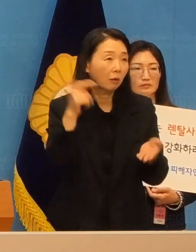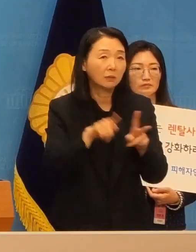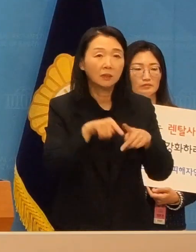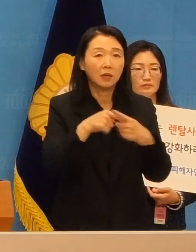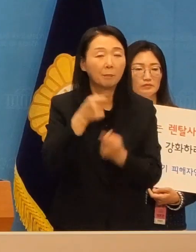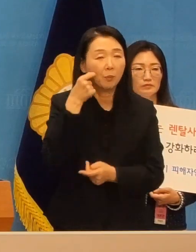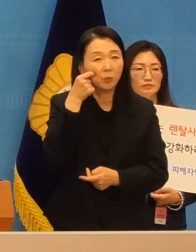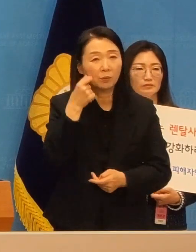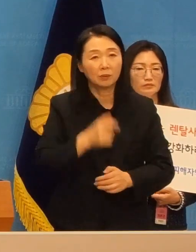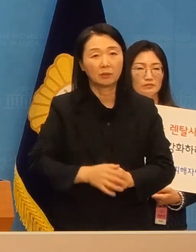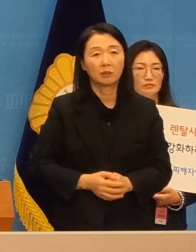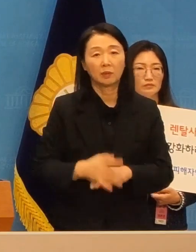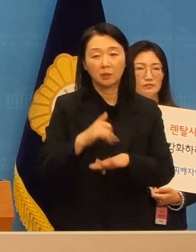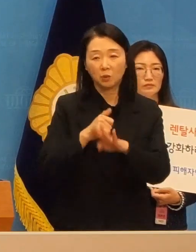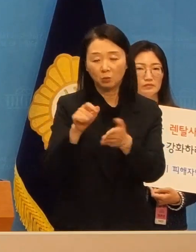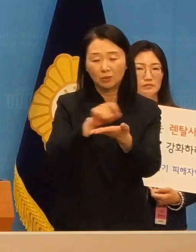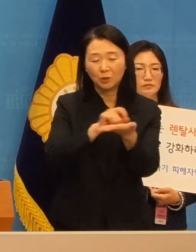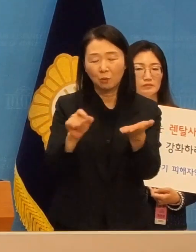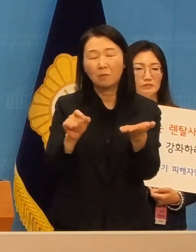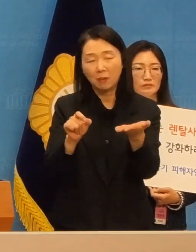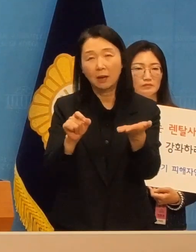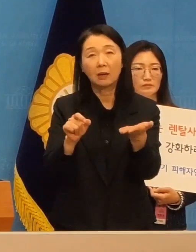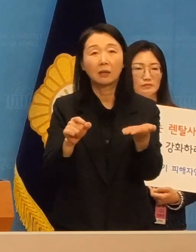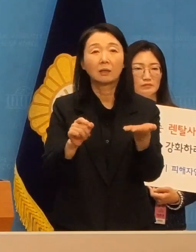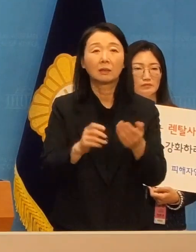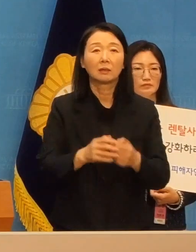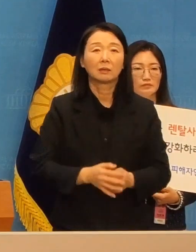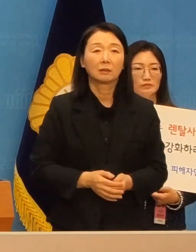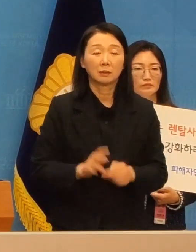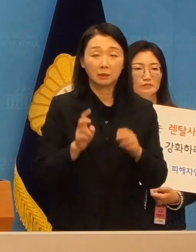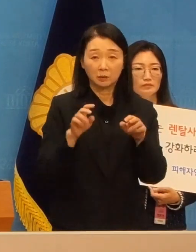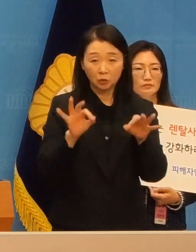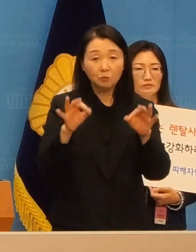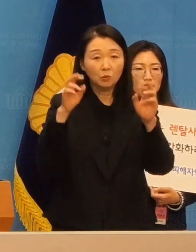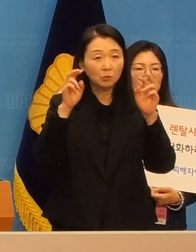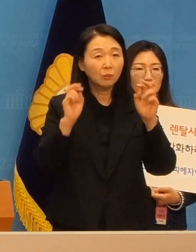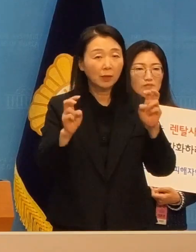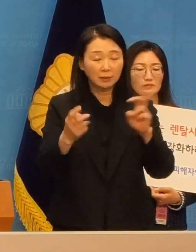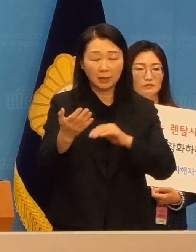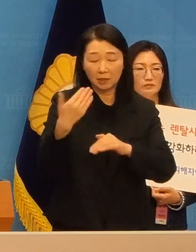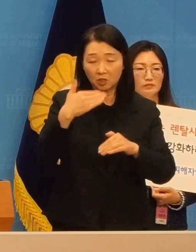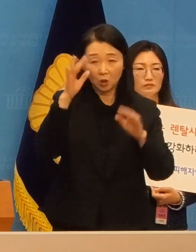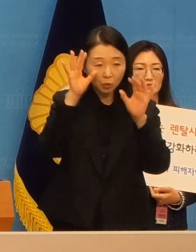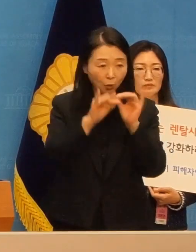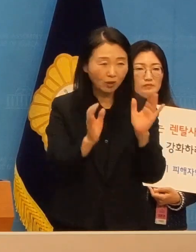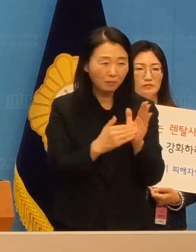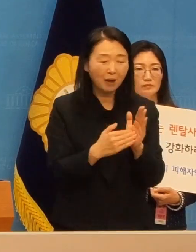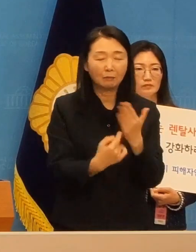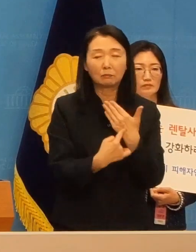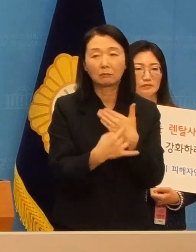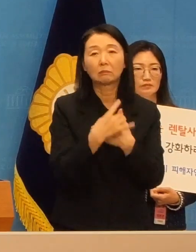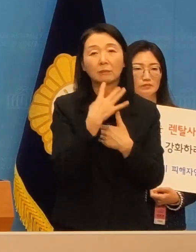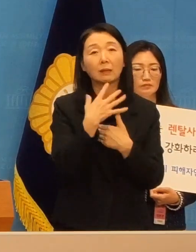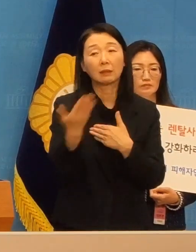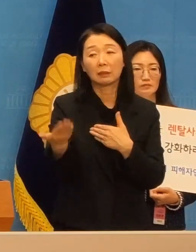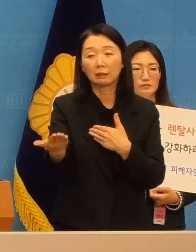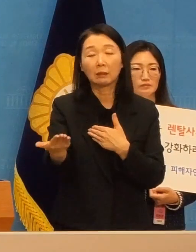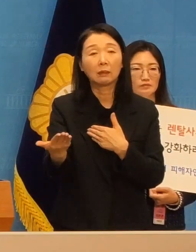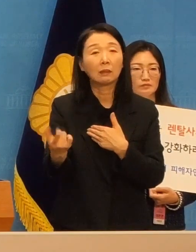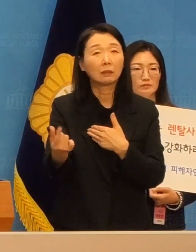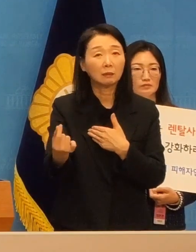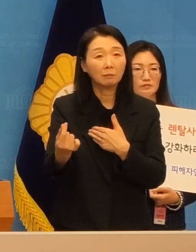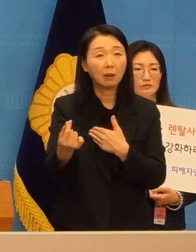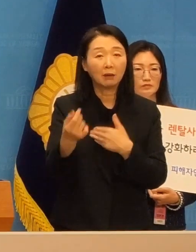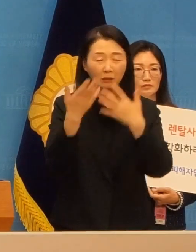못한 상태에서 서명했습니다. 그럼에도 금융사는 이미 사전 동의했다는 형식 논리만 앞세워